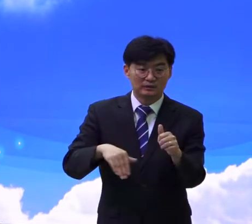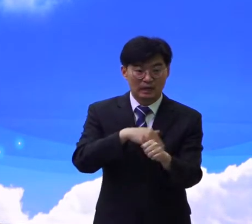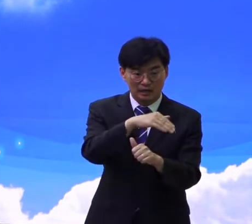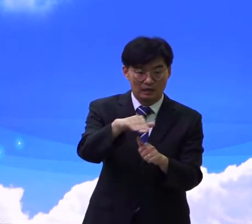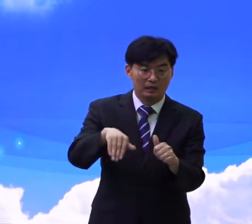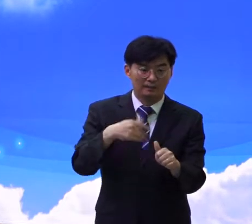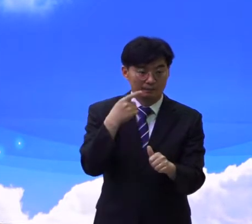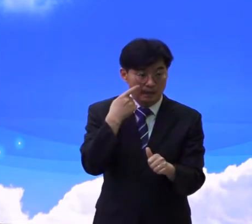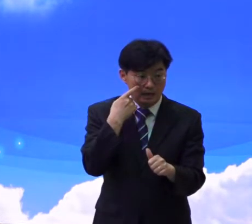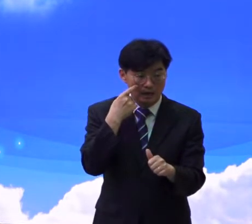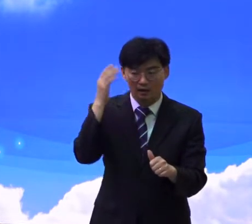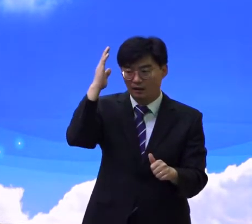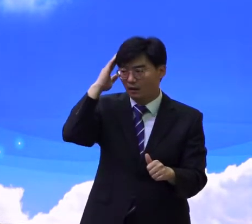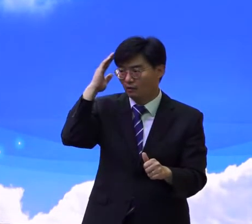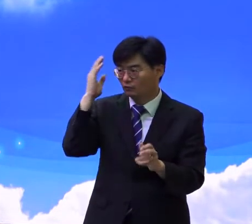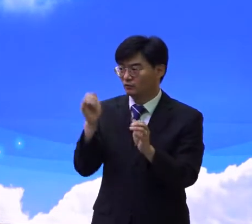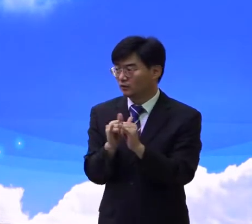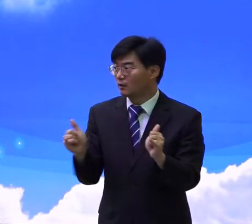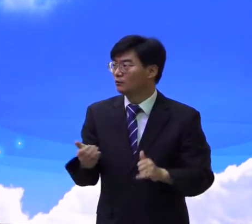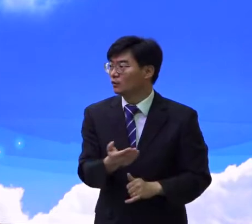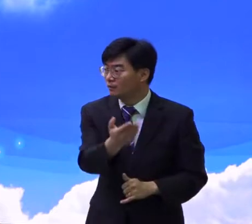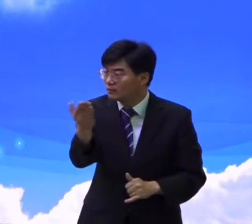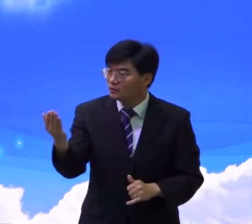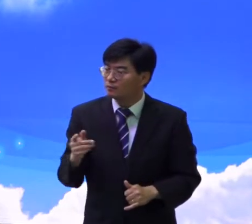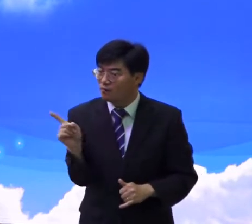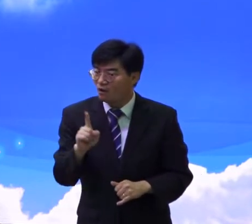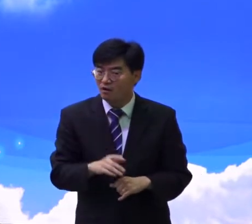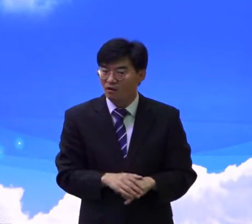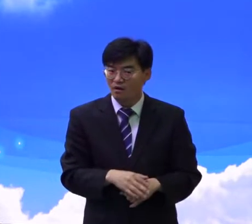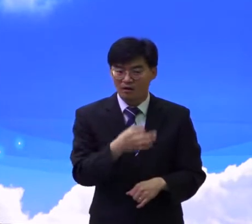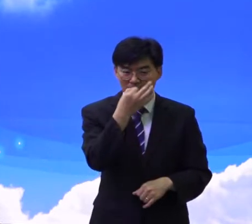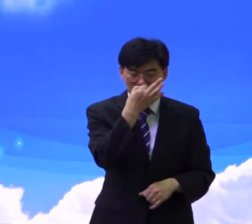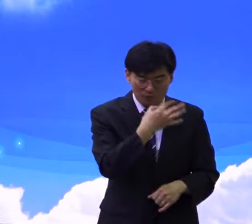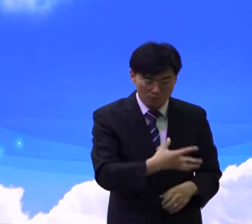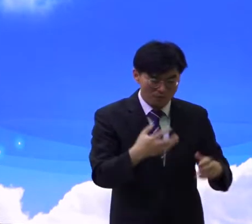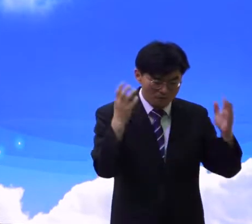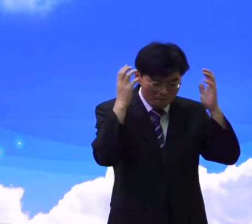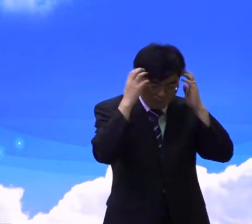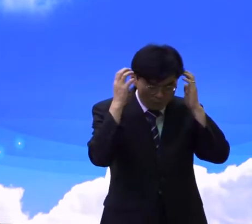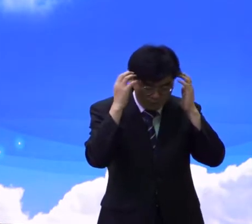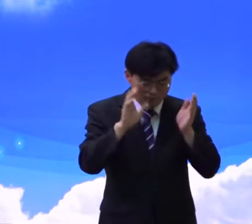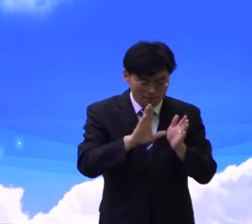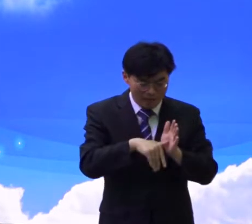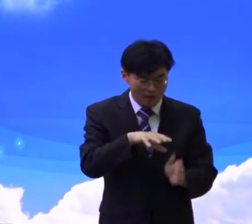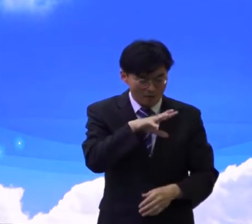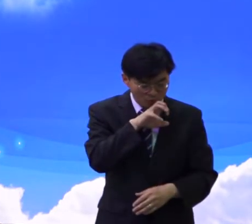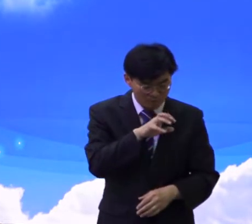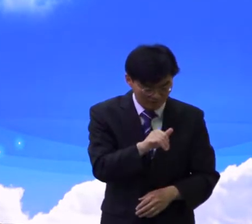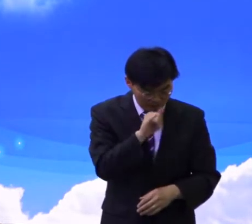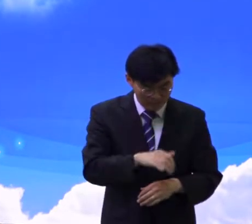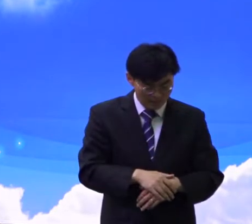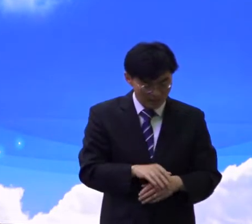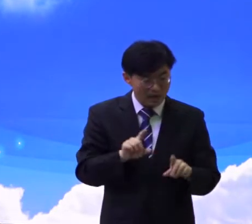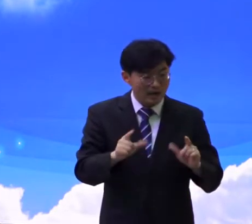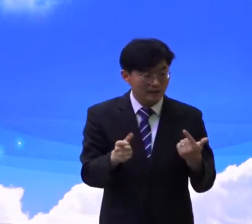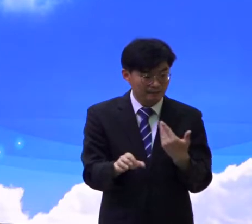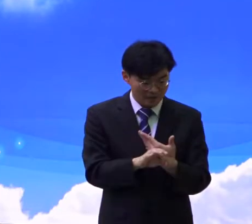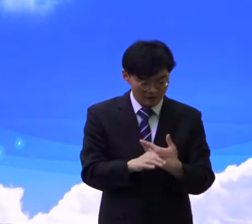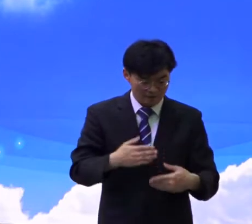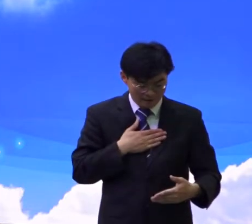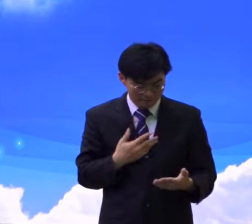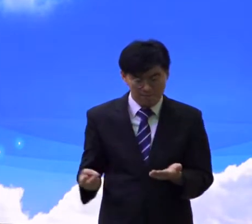폐장전같이 터벅터벅 힘없는 걸음을 걷고 힘겹게 그 한 걸음을 내딛고 있는지 모르겠습니다.